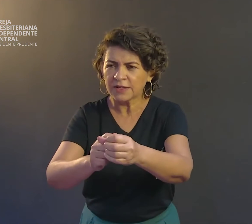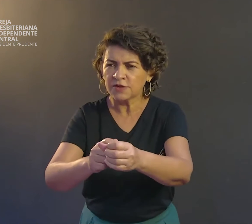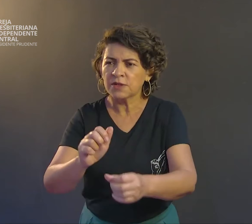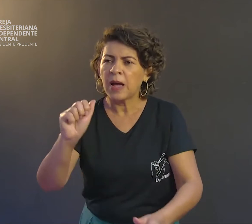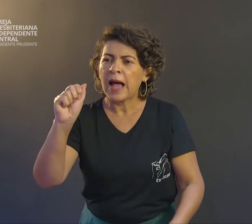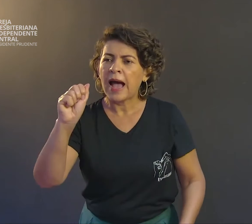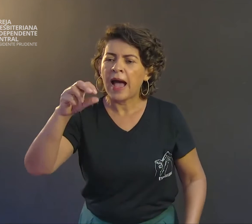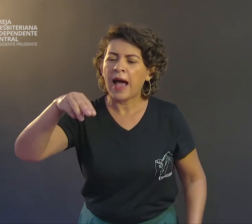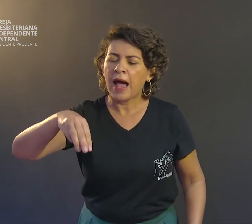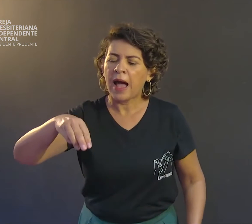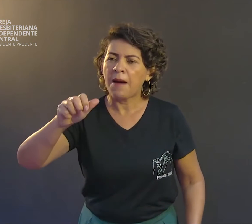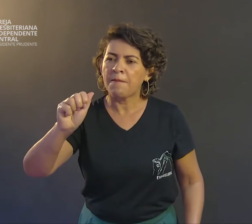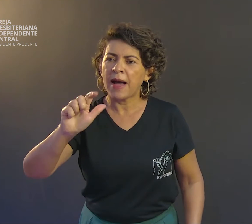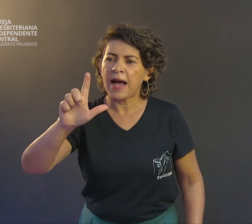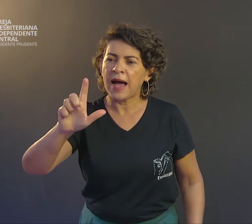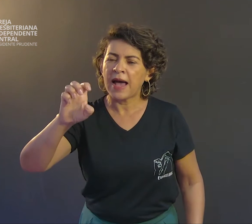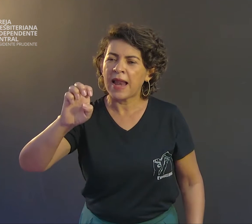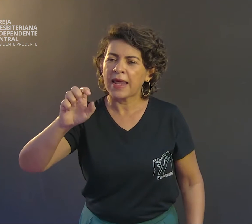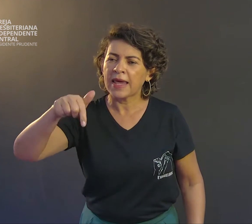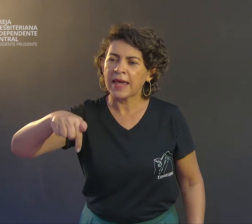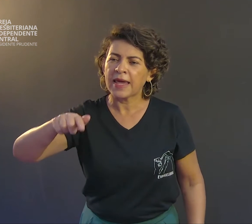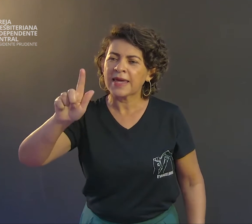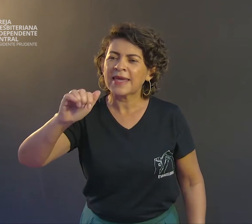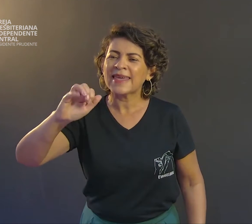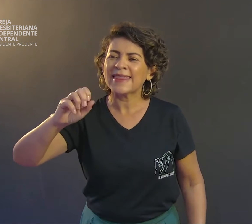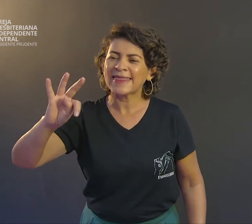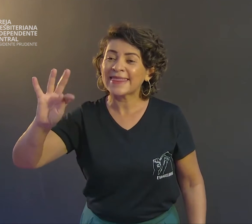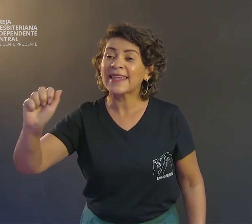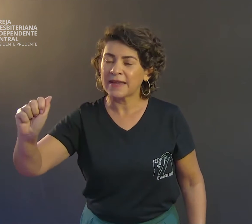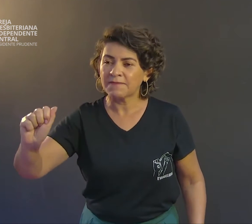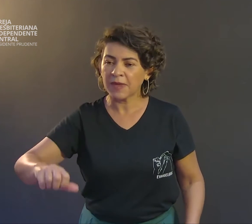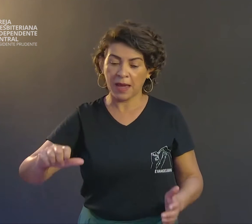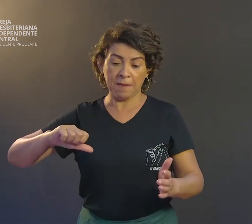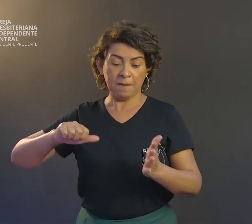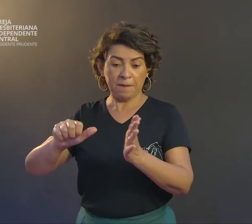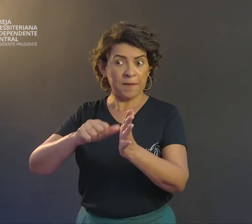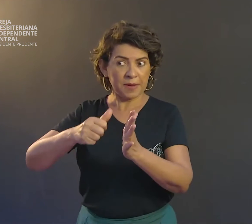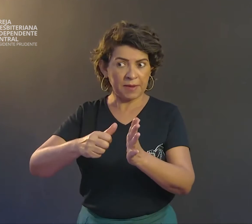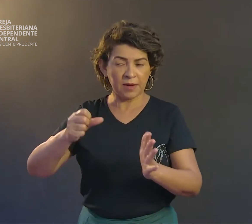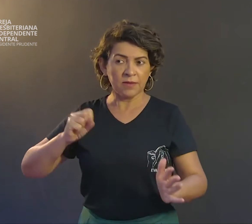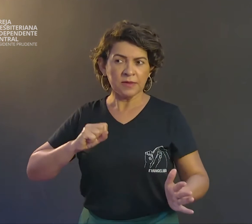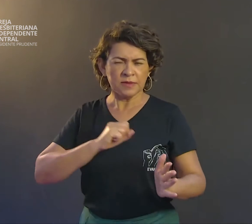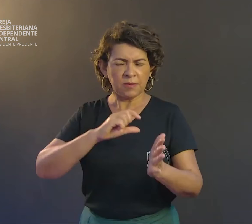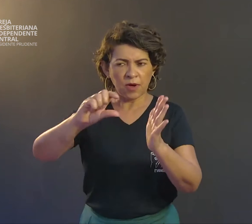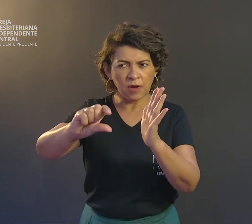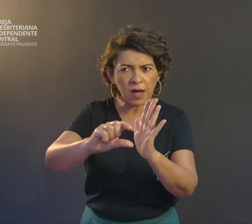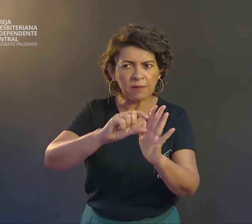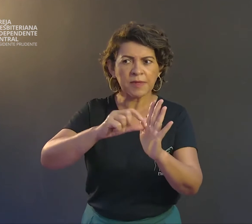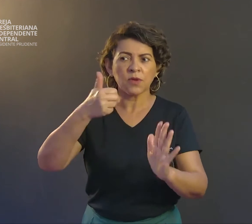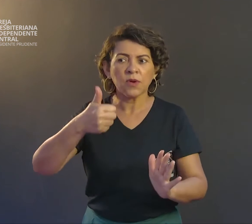desobedeceu novamente. 1 Samuel 15. Com isso, o Senhor